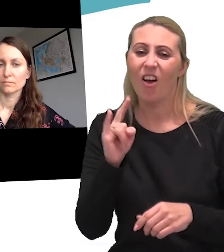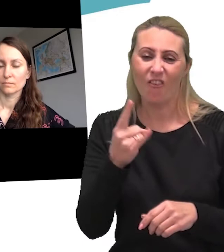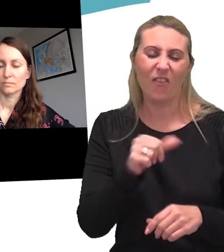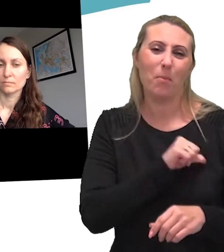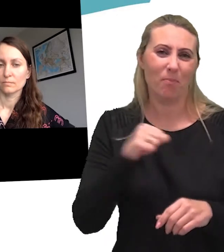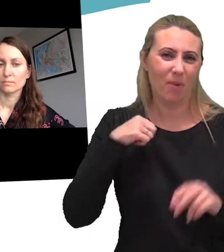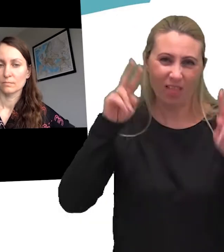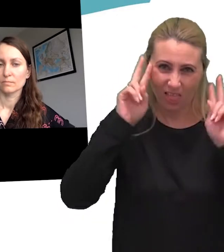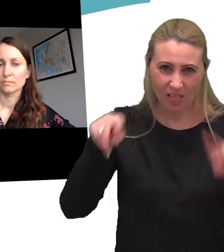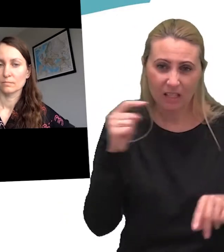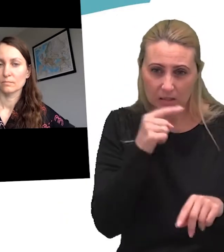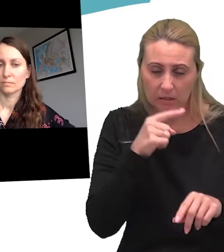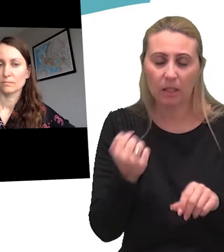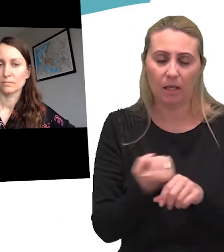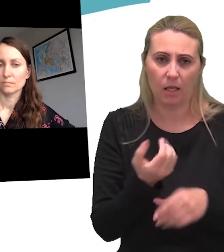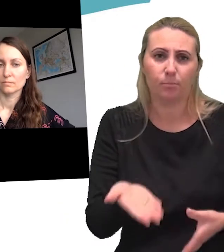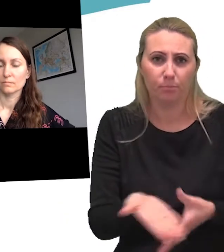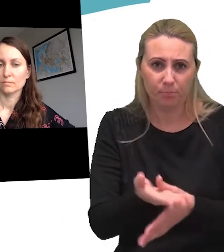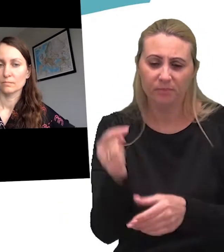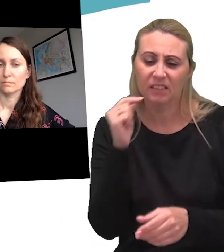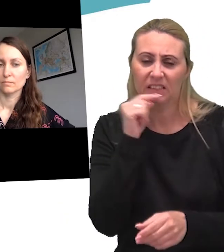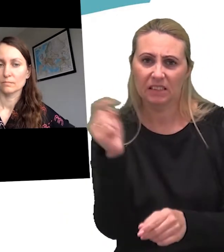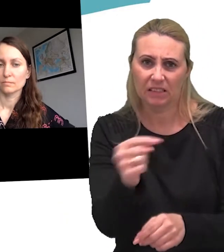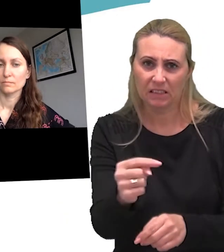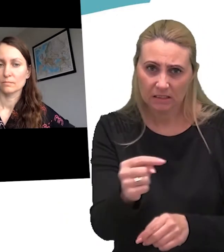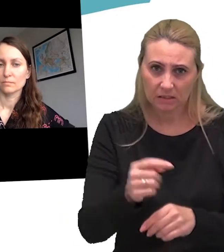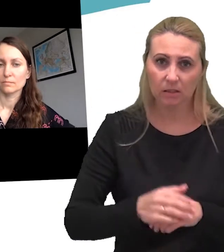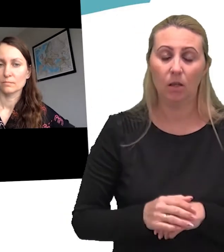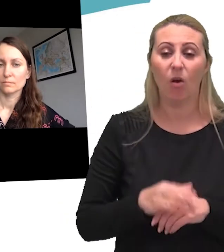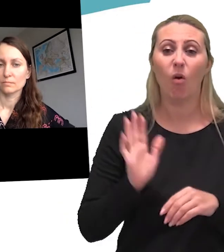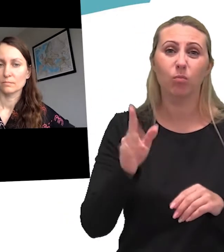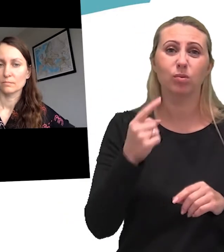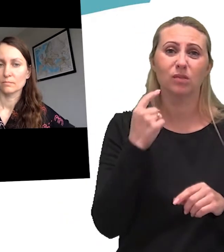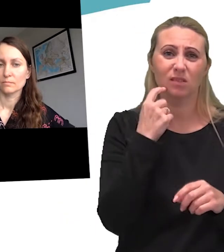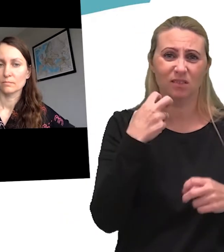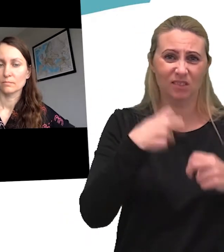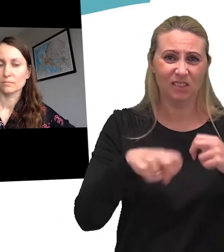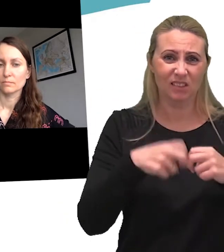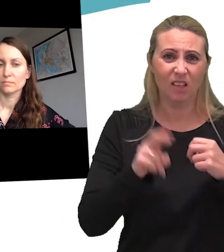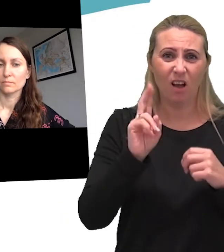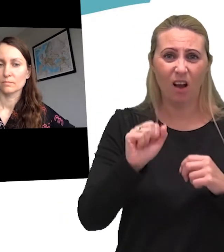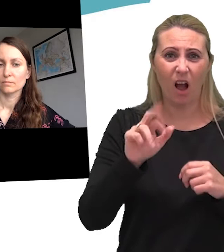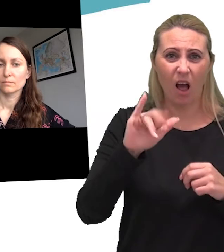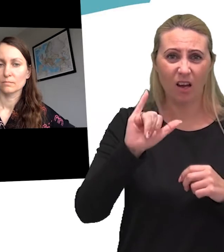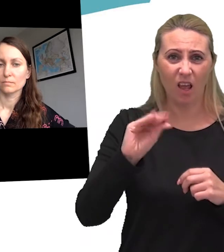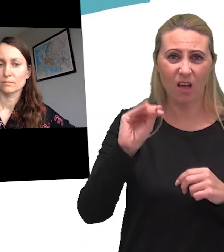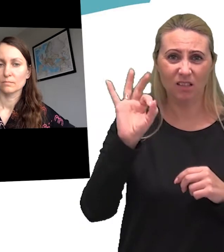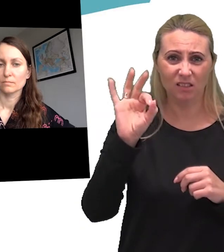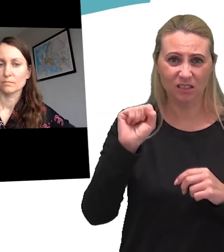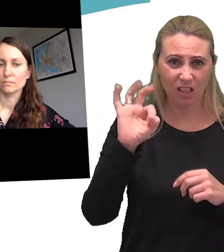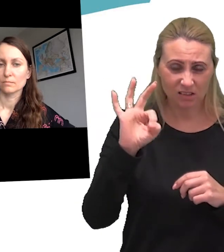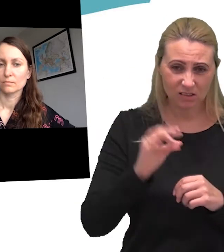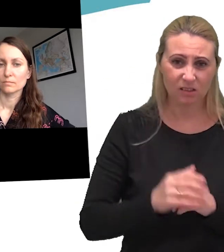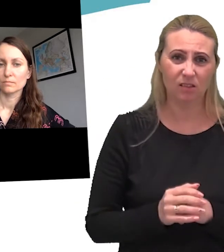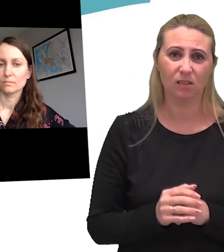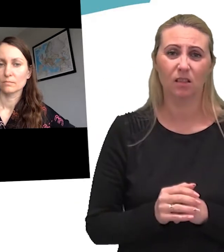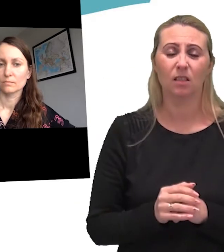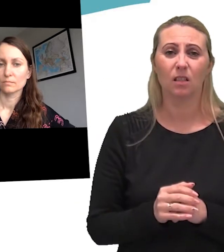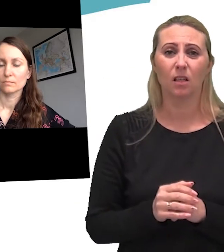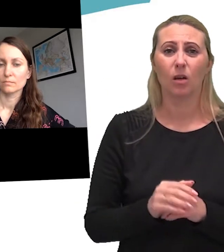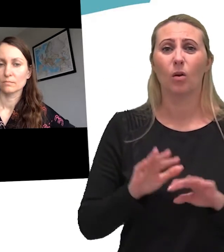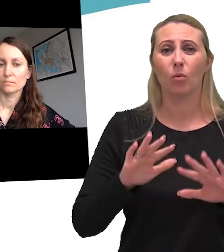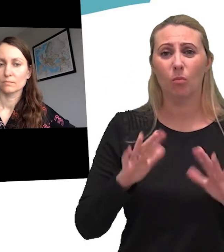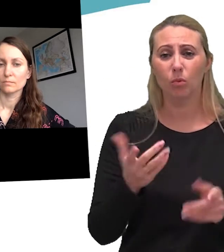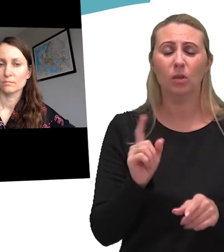neišsivalo, jam reikia išvalyti dantis. Kitaip gresia kariesas, be to dažnesnės įvairios